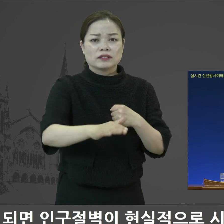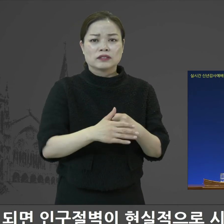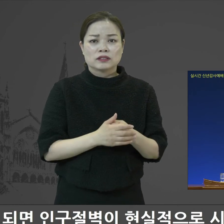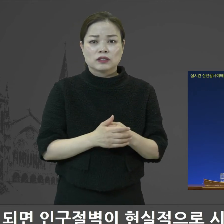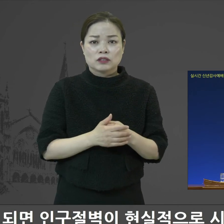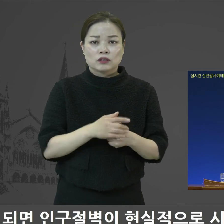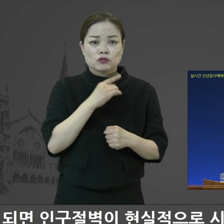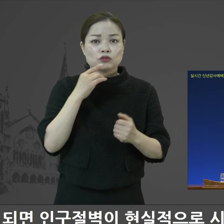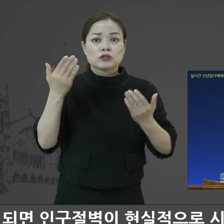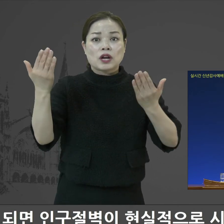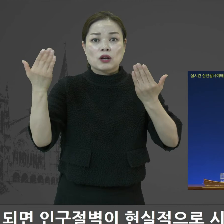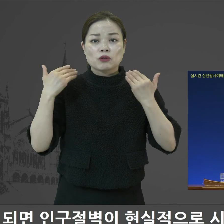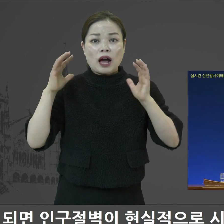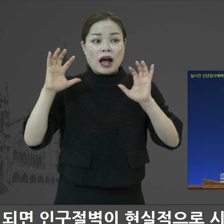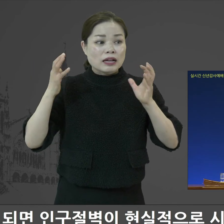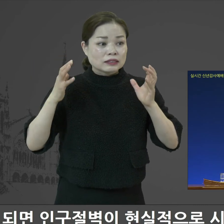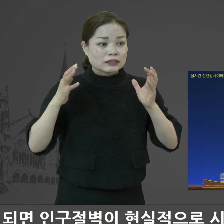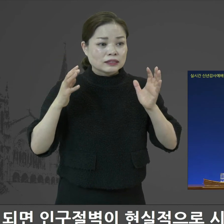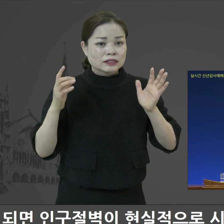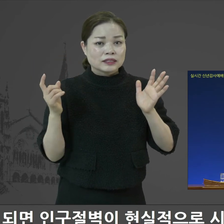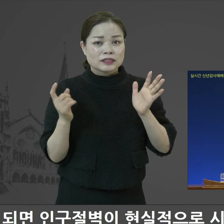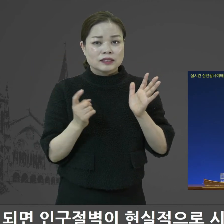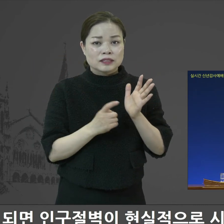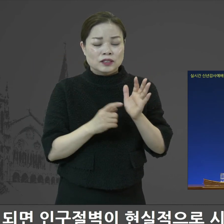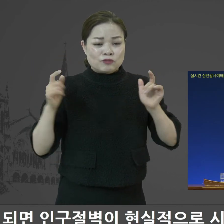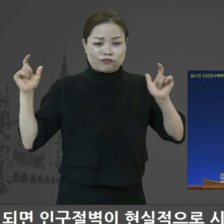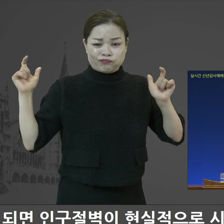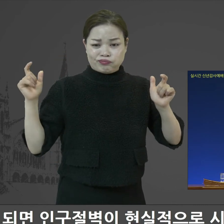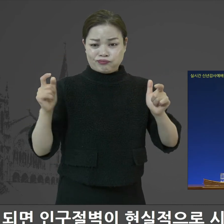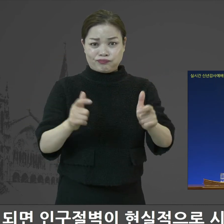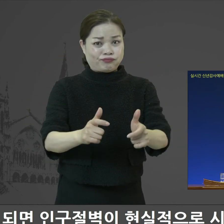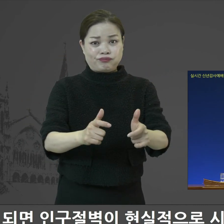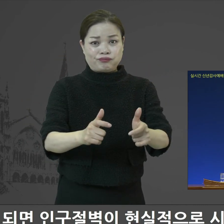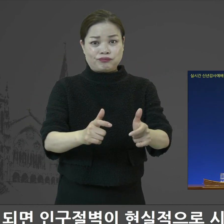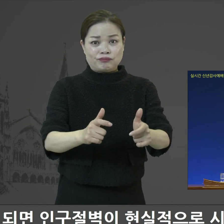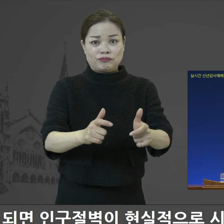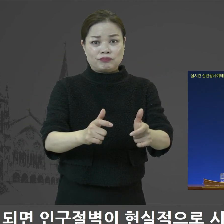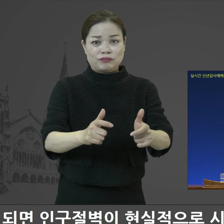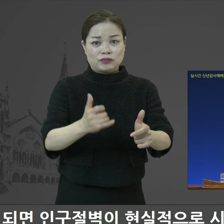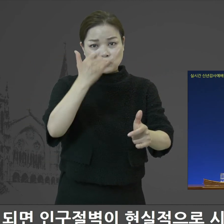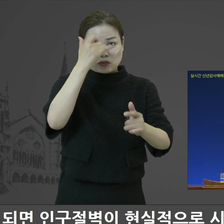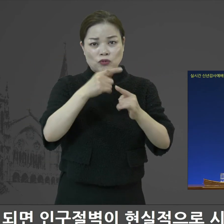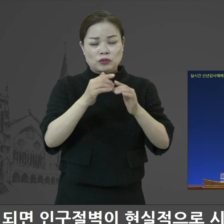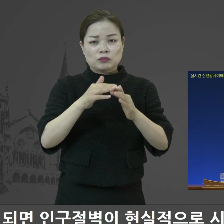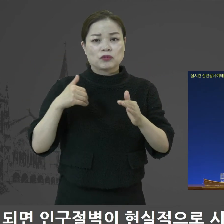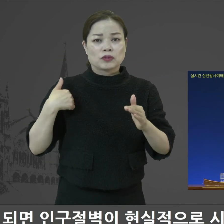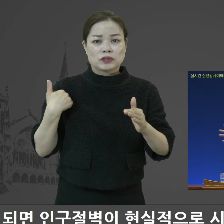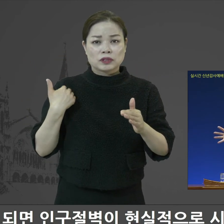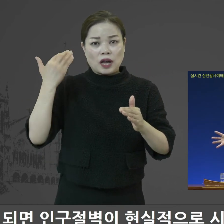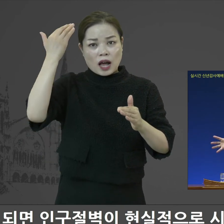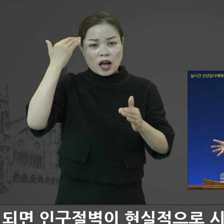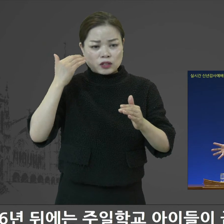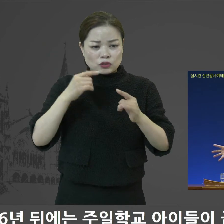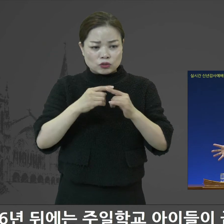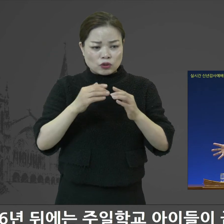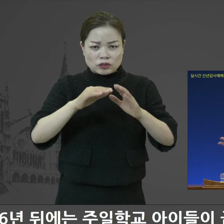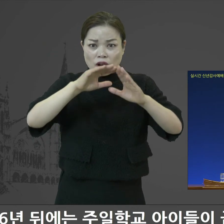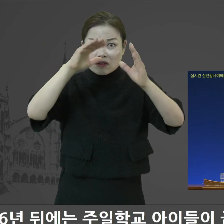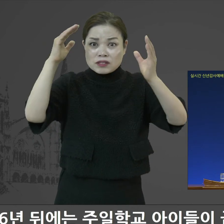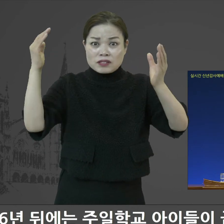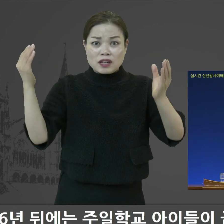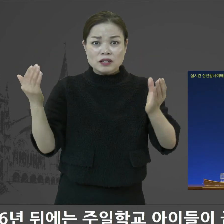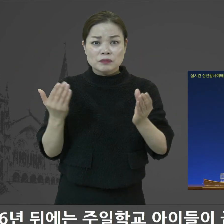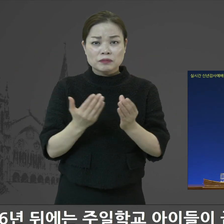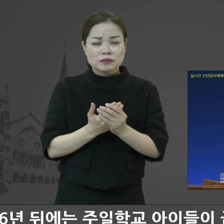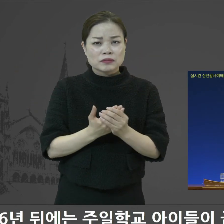우리 주일학교에 아이들이 급감할 거라고 예견하고 있습니다. 충영교회는 어떨지 모르겠습니다. 한국교회 전체를 놓고 보면